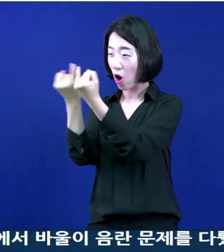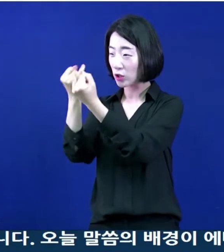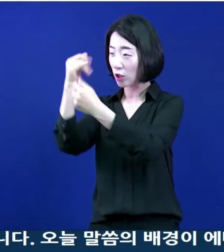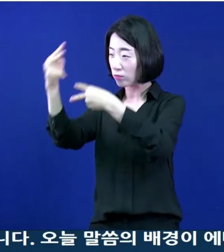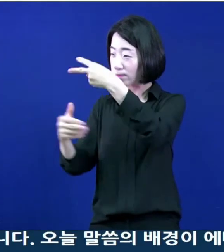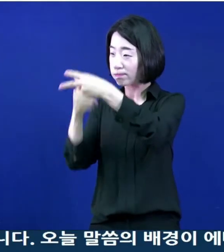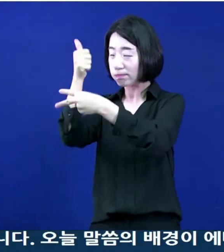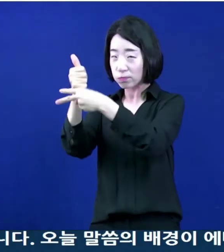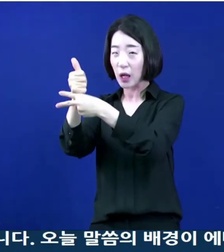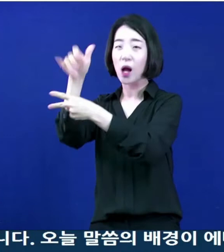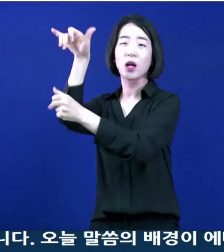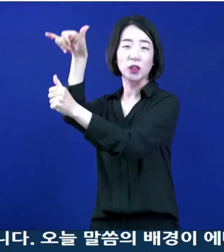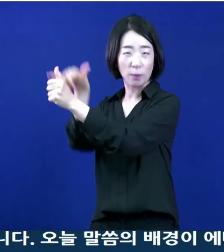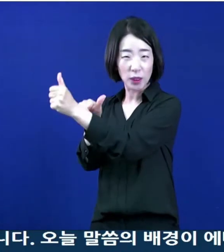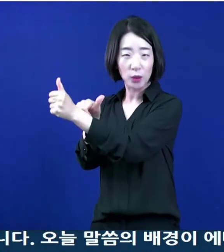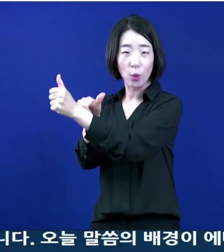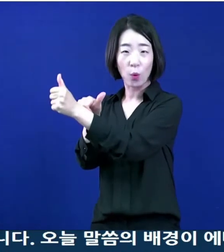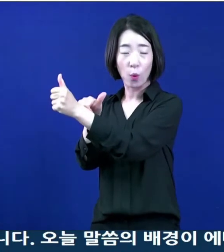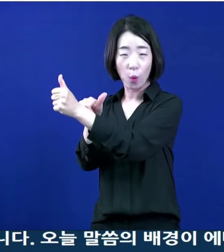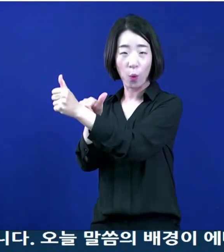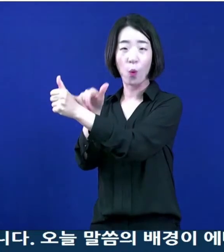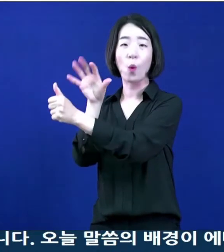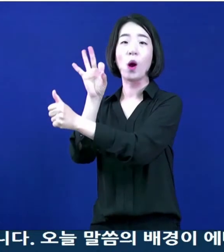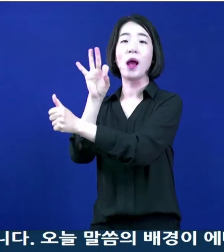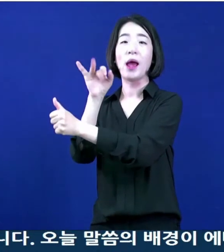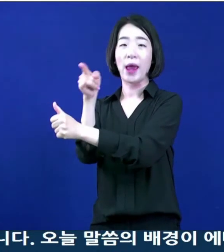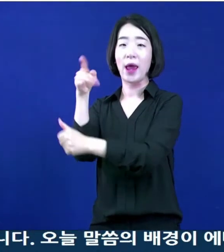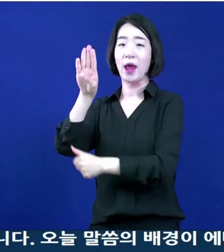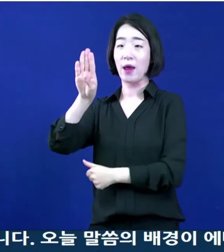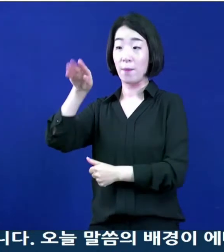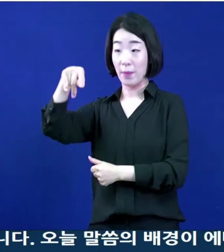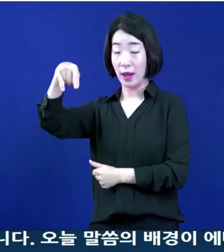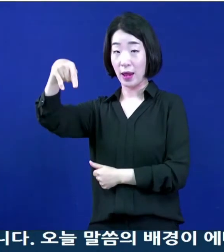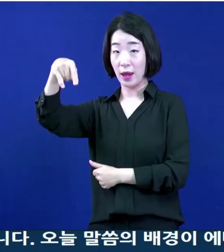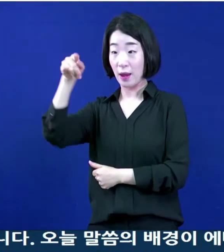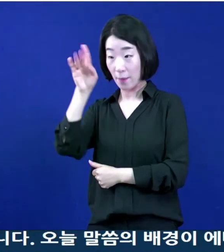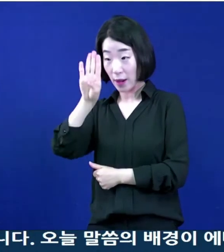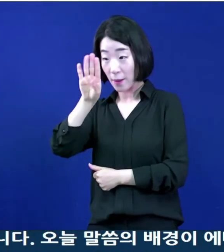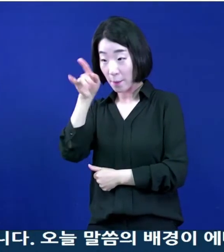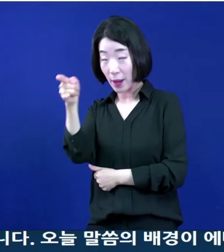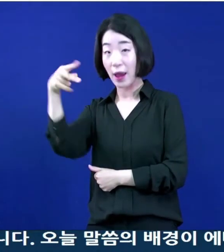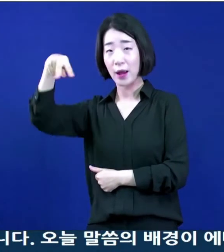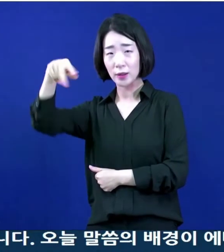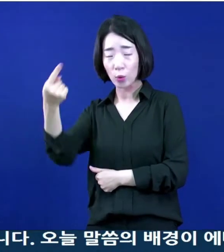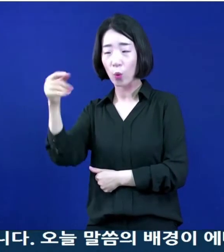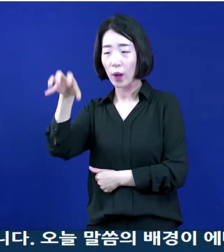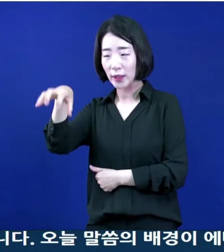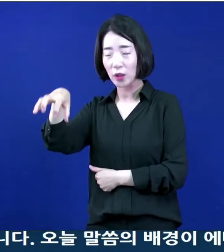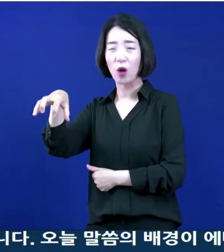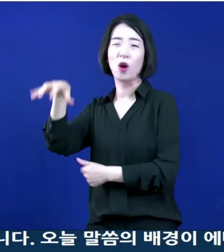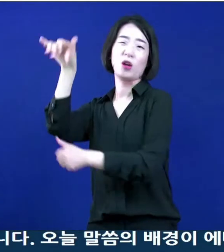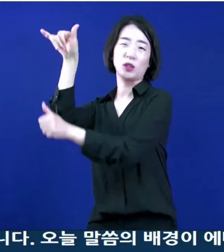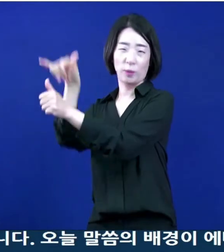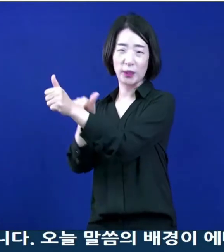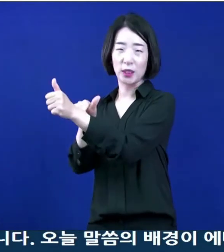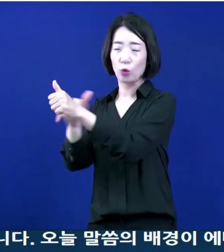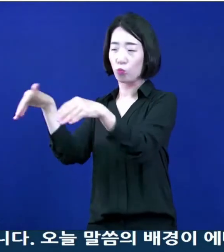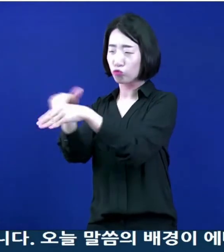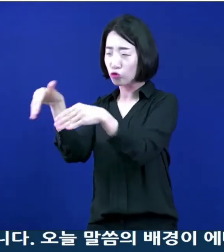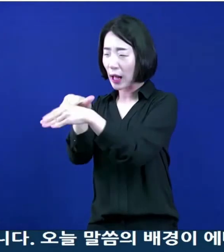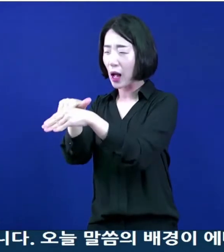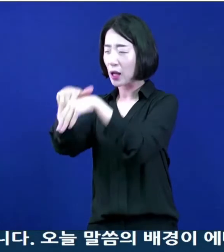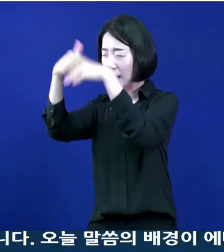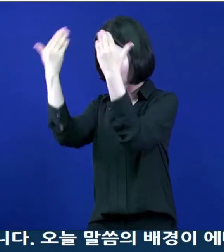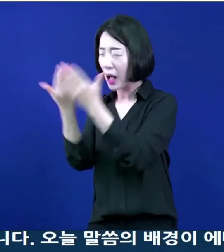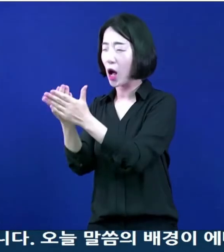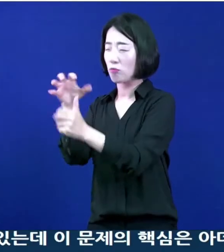신전이 에베소라는 도시의 영권뿐만 아니라 문화 가치까지도 다 지배하고 있었는데, 바울이